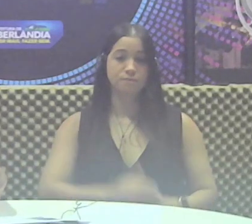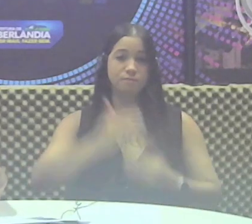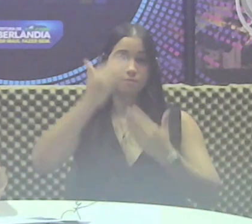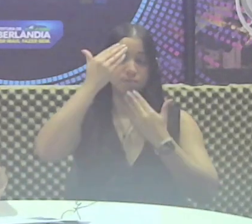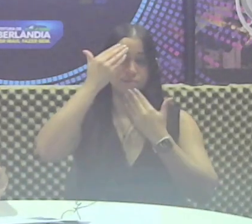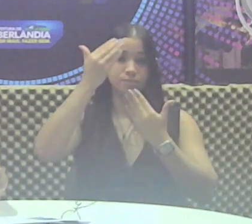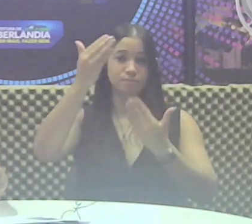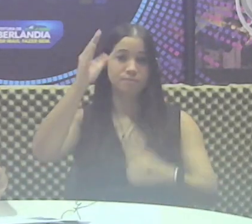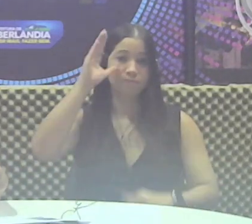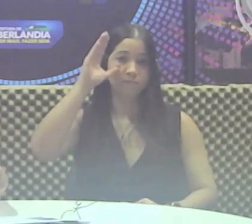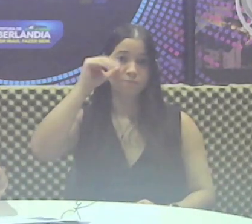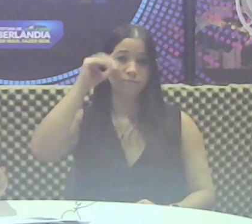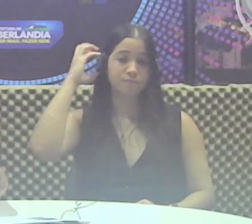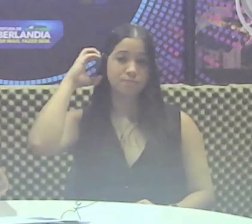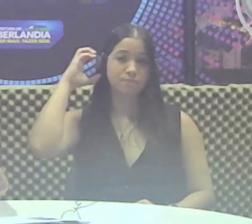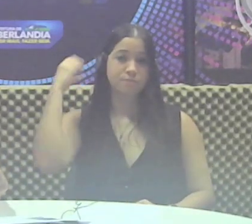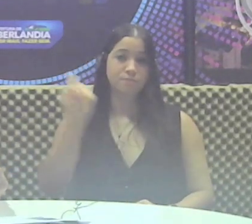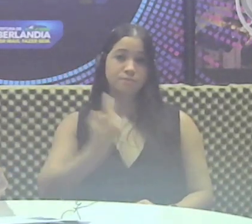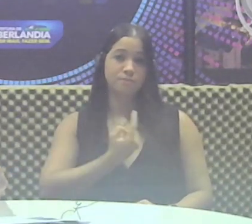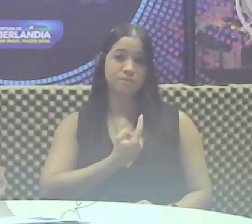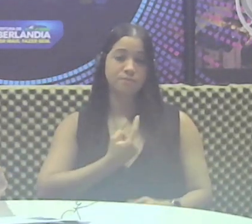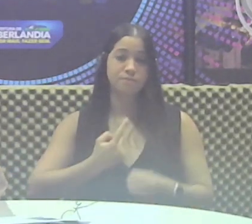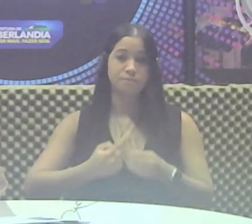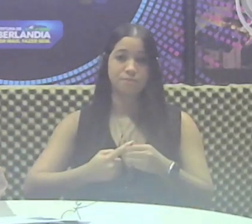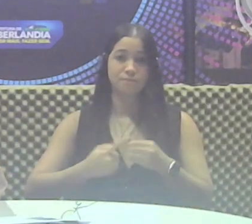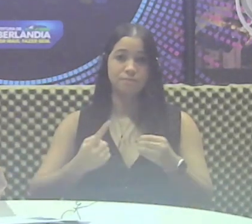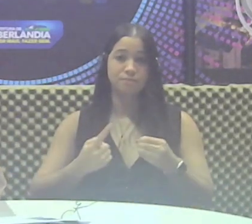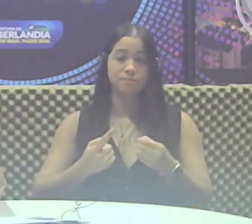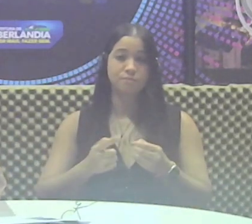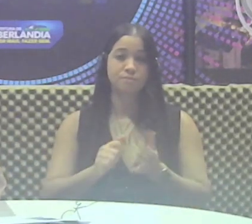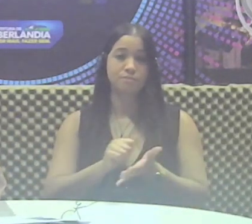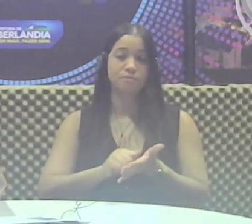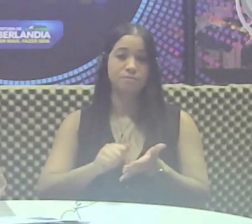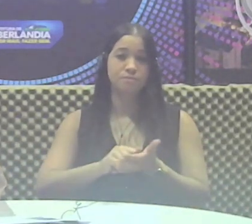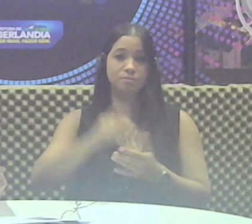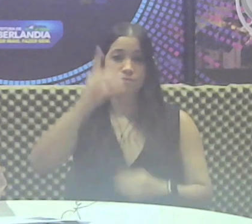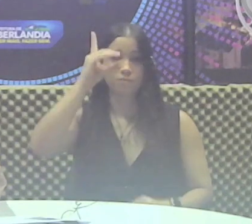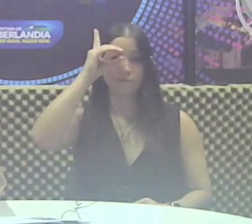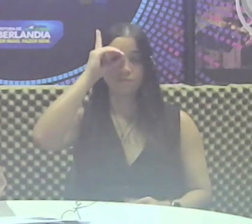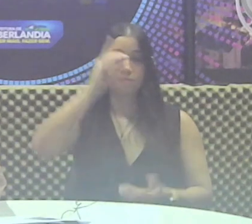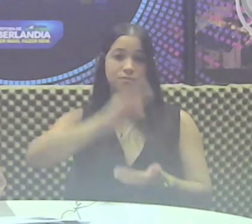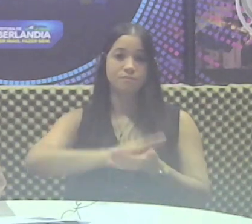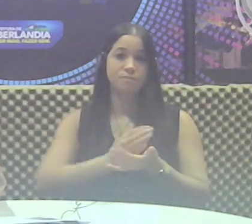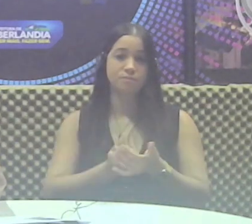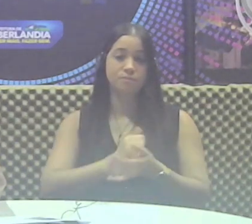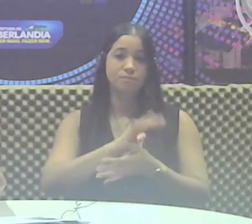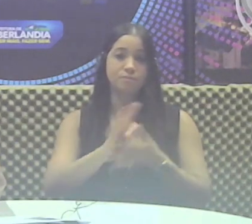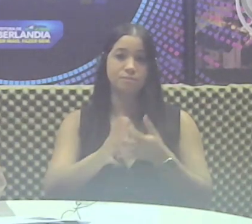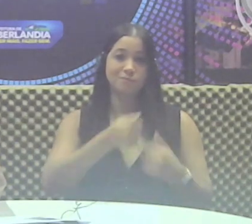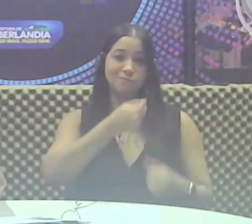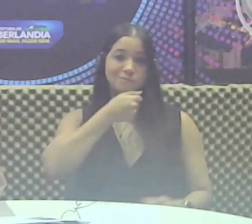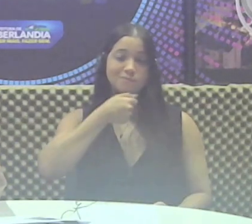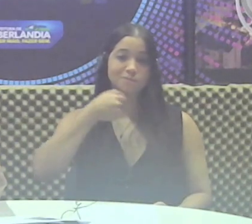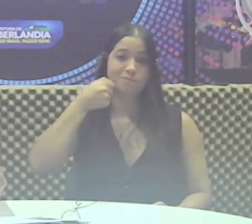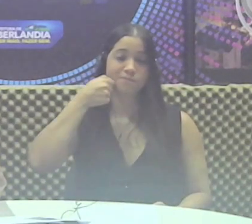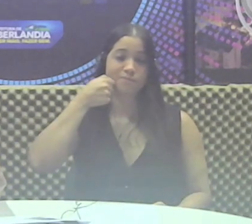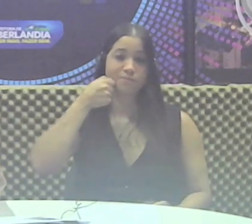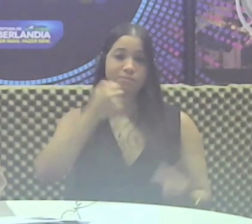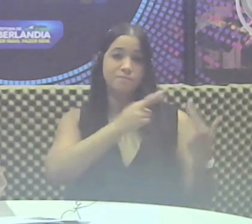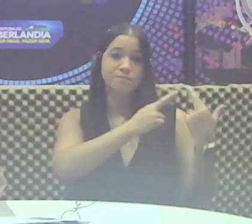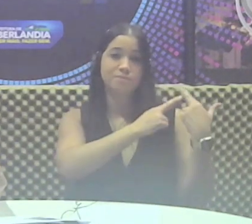Obrigado pela sua audiência. Rádio Nossa Cidade. Edição, Daniela Aires. Tradução em Libras, Amanda